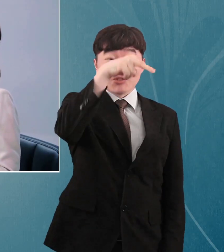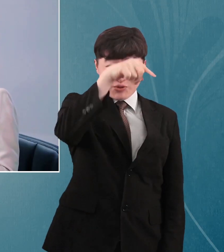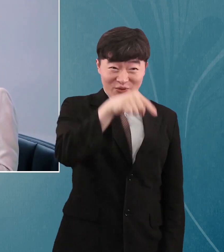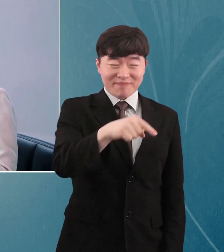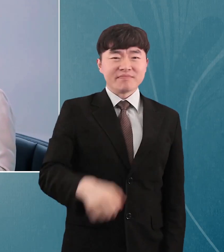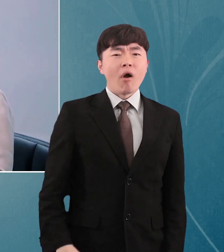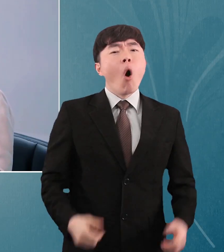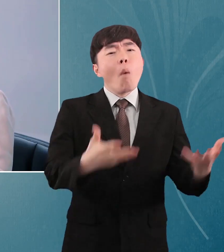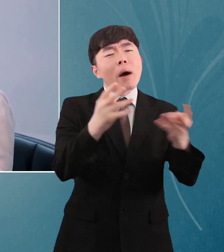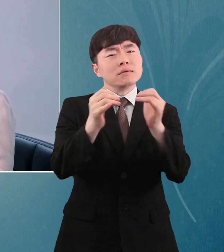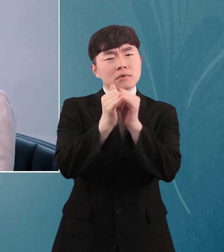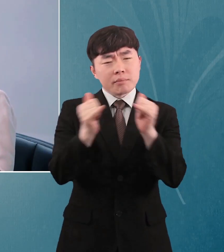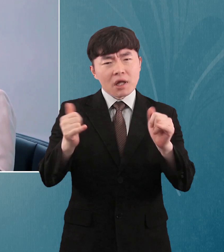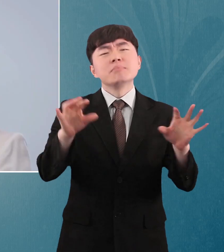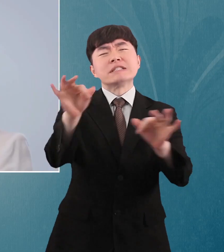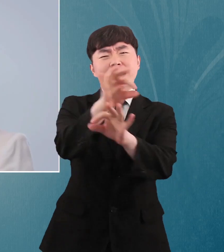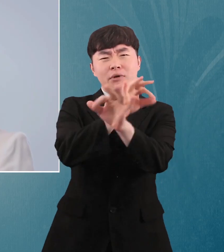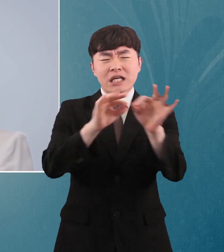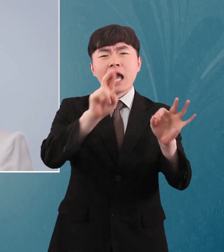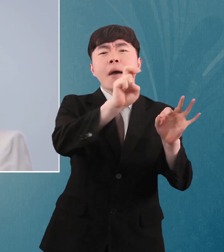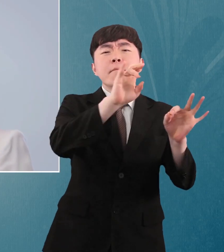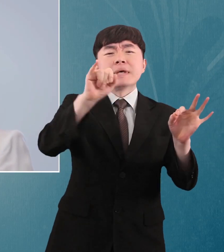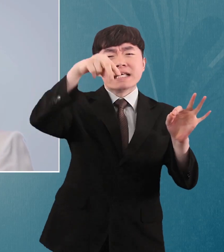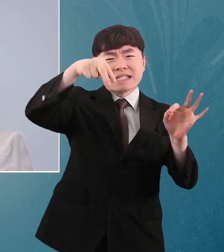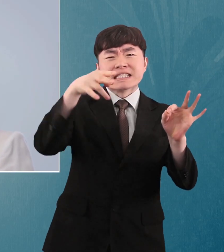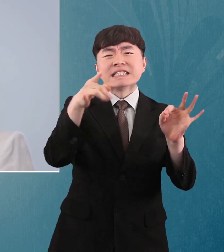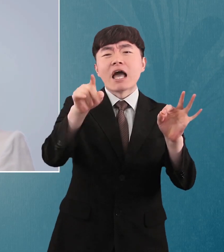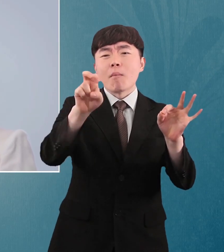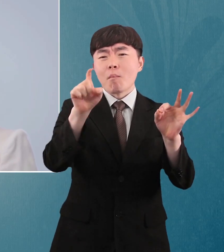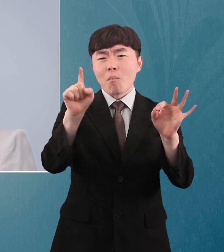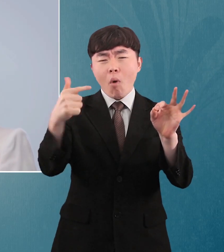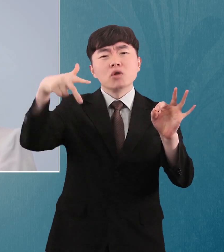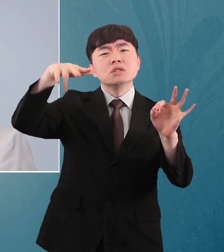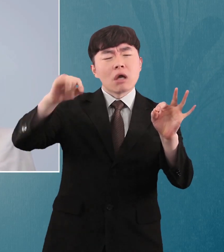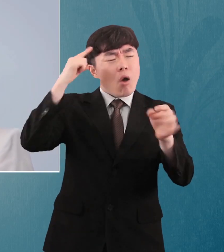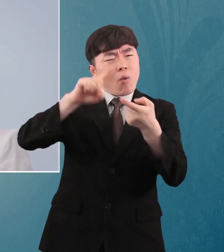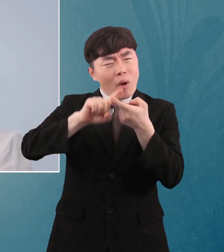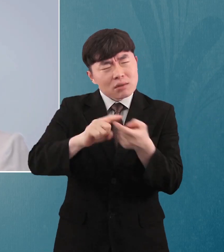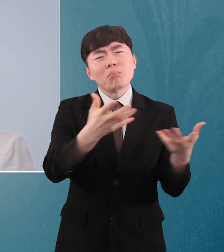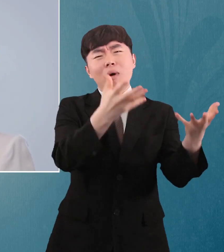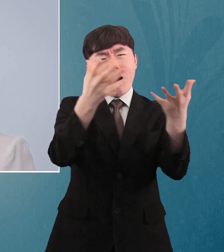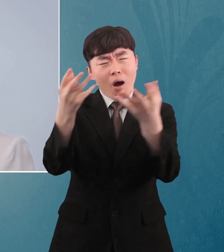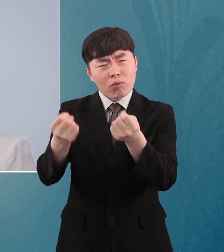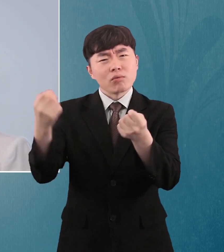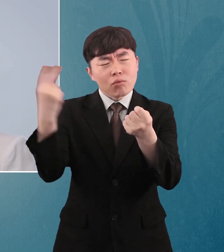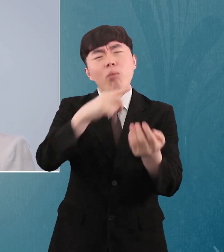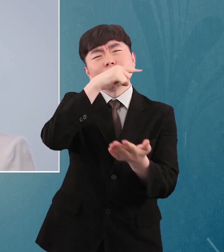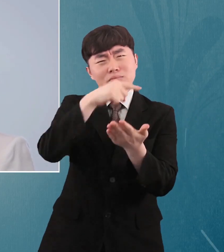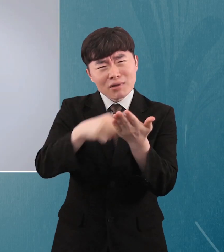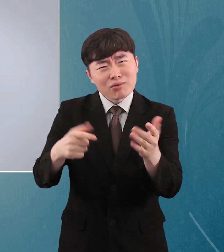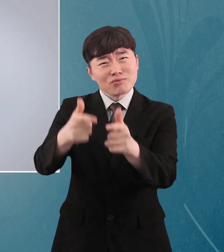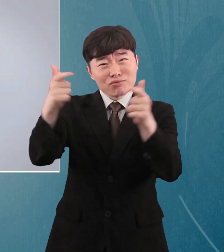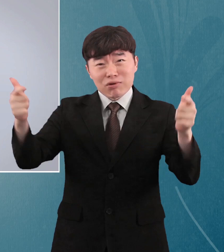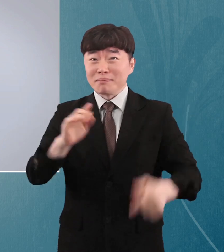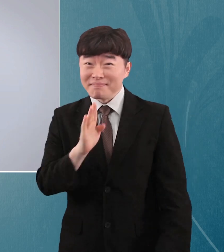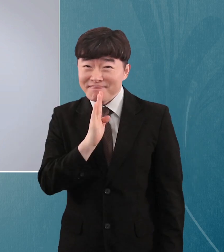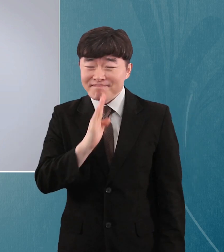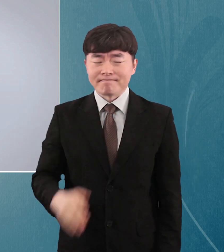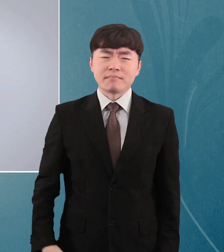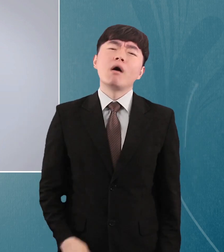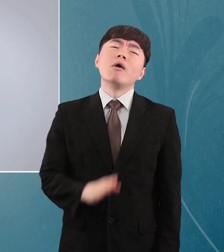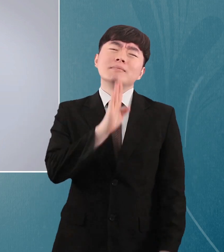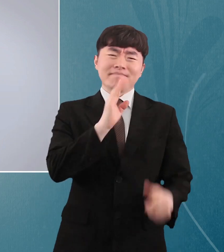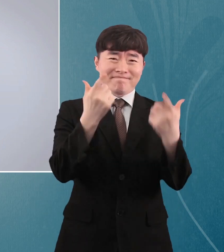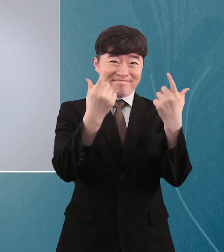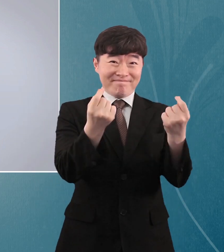미세먼지는 전 국민의 관심사입니다. 그만큼 미세먼지가 우리 일상생활에 큰 영향을 끼치고 있는 거죠. 맞습니다. 그러나